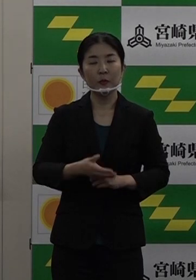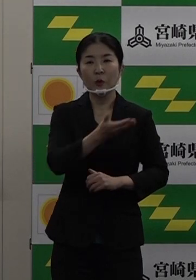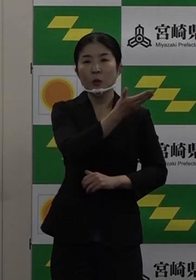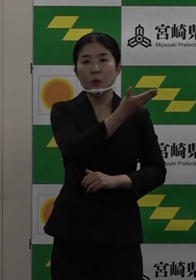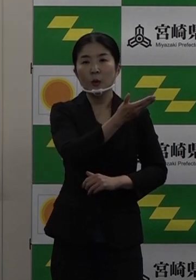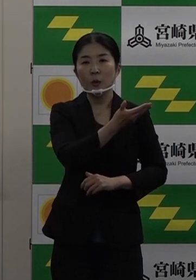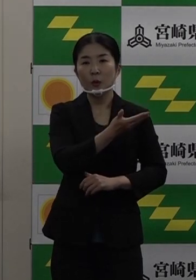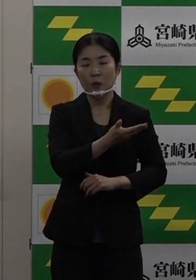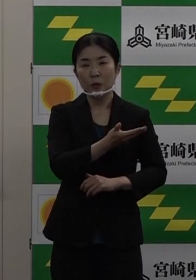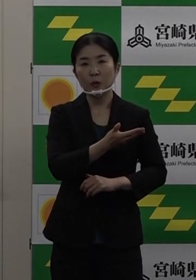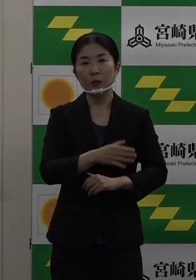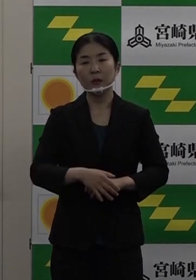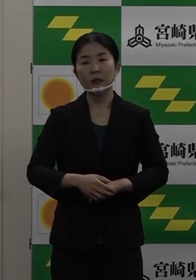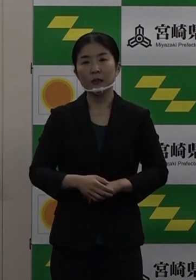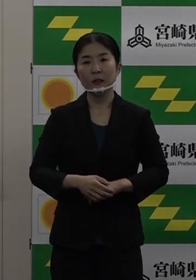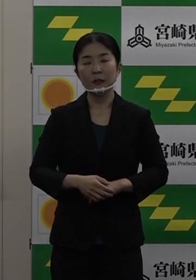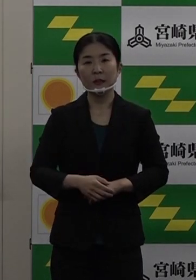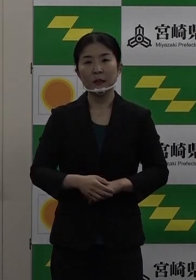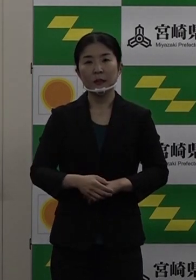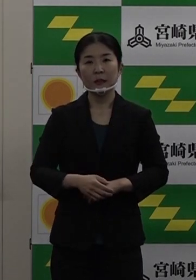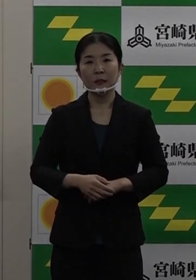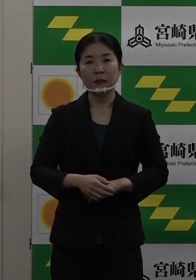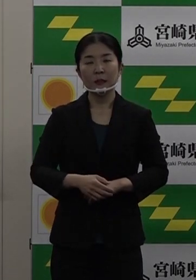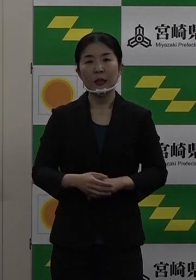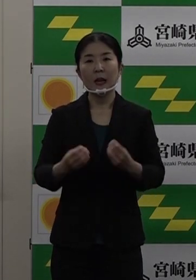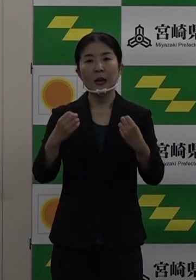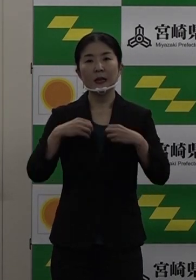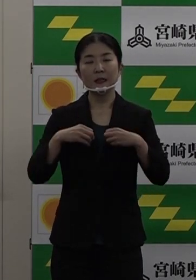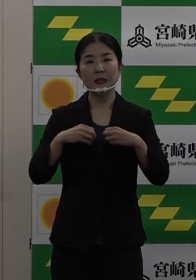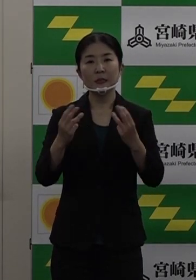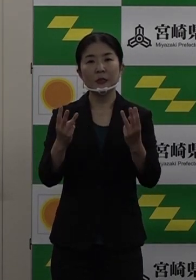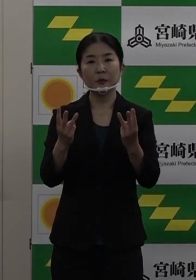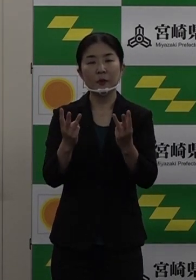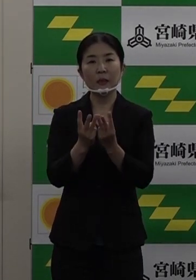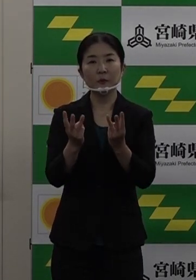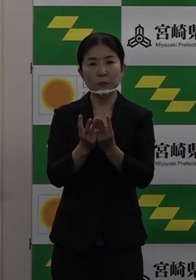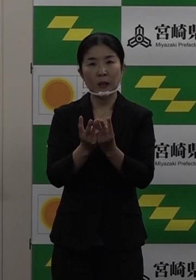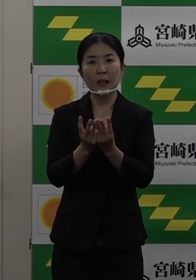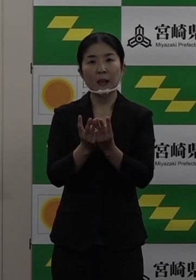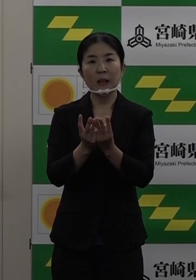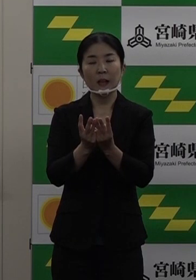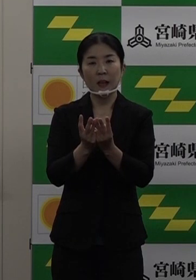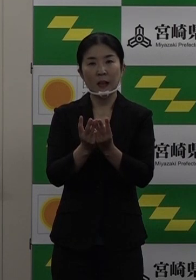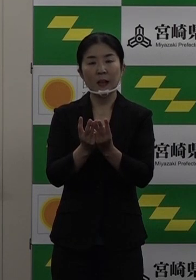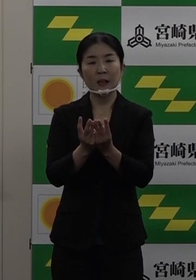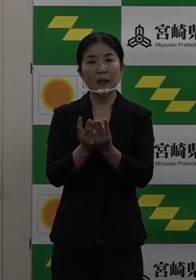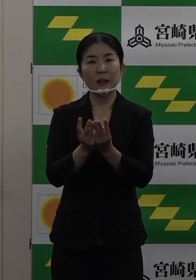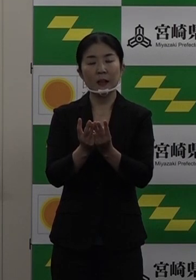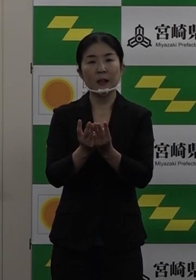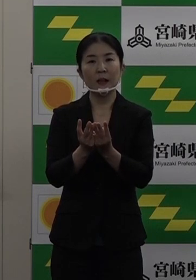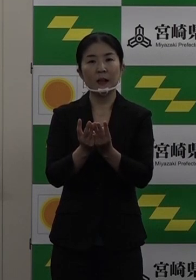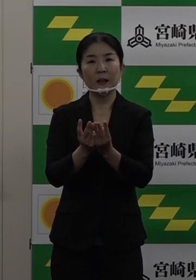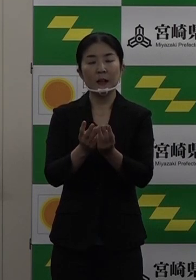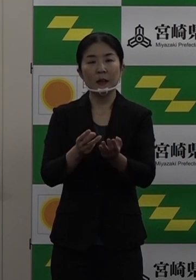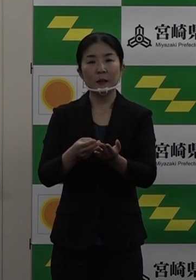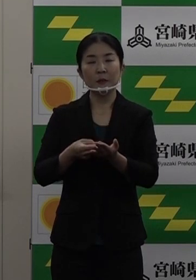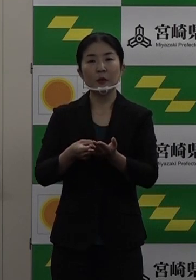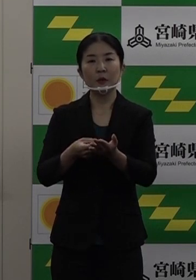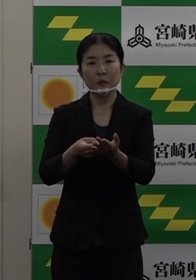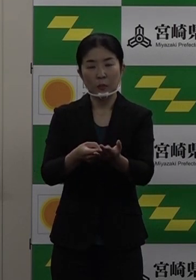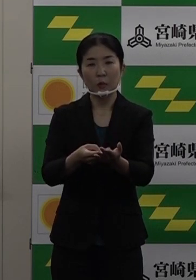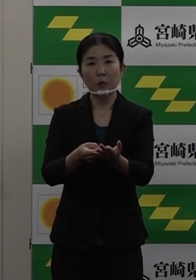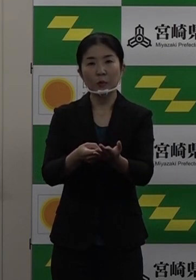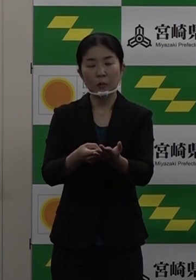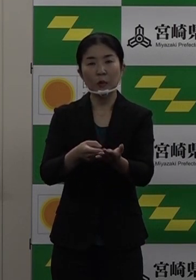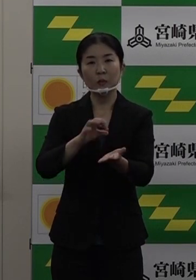このグラフで整理をしておりますように、感染者数の増加からしばらく間を置いて、病床占有率が上